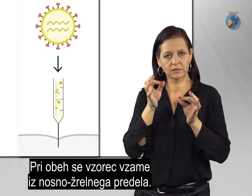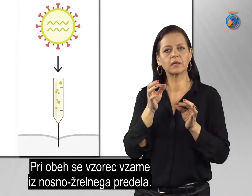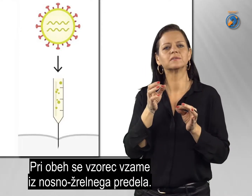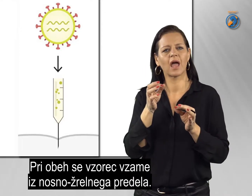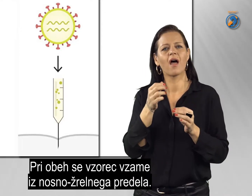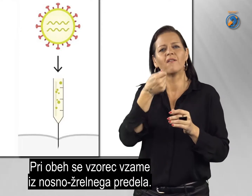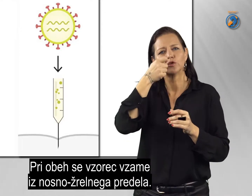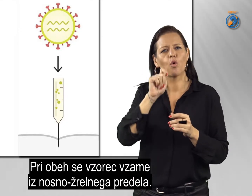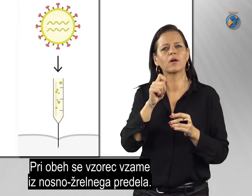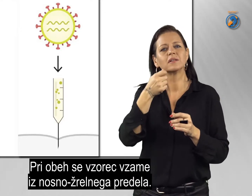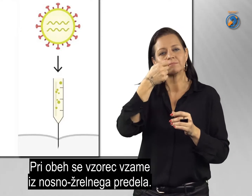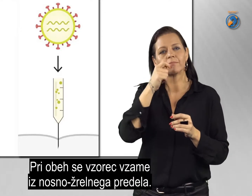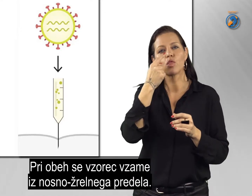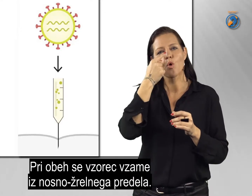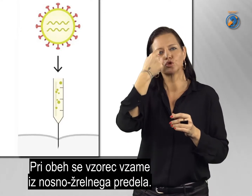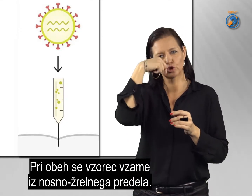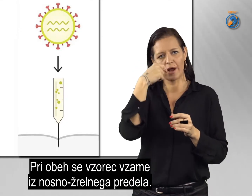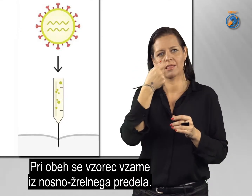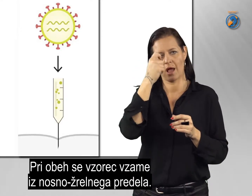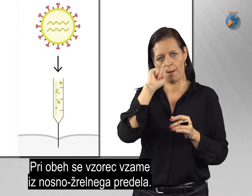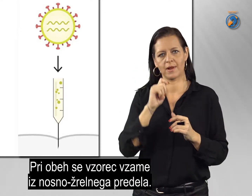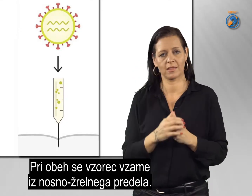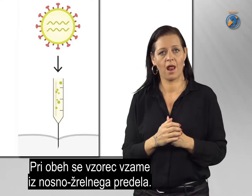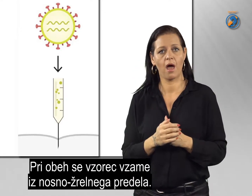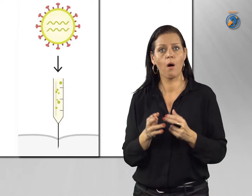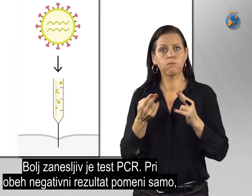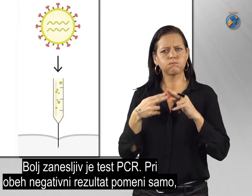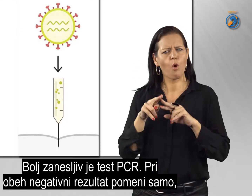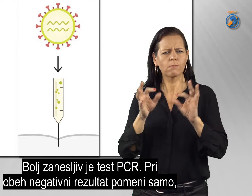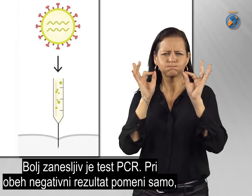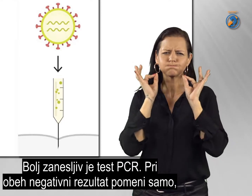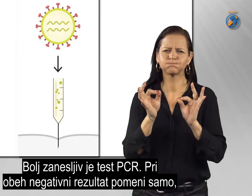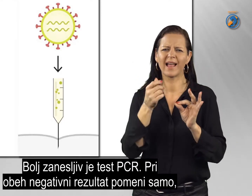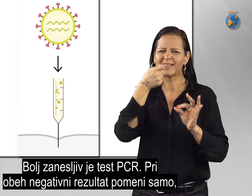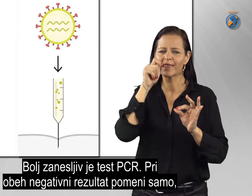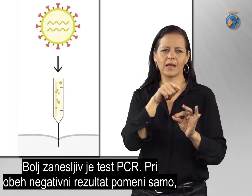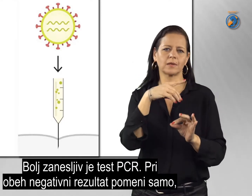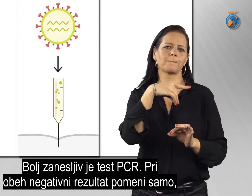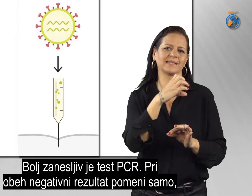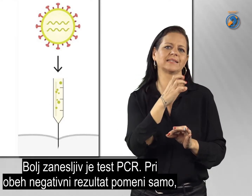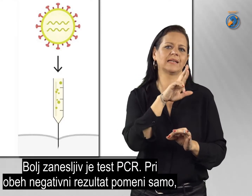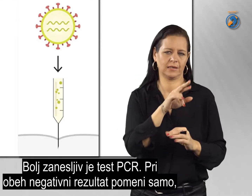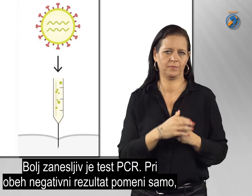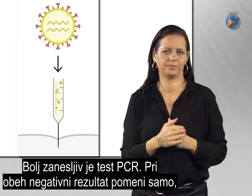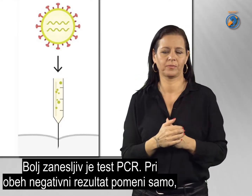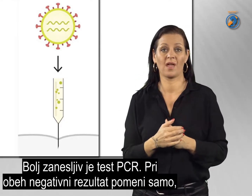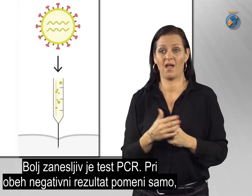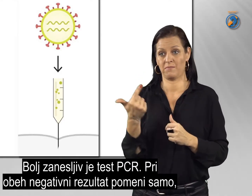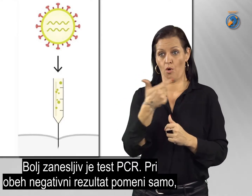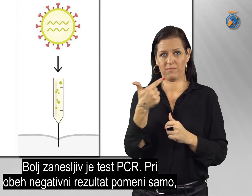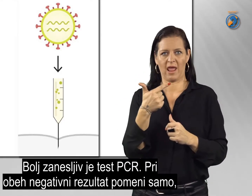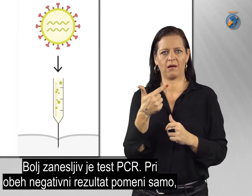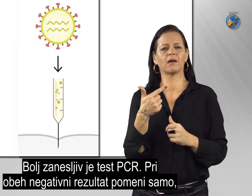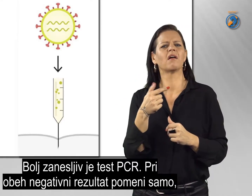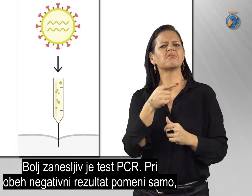Pri obeh se vzorec vzame iz nosnožrelnega predela. Bolj zanesljiv je test PCR.